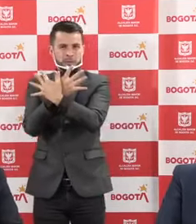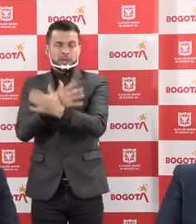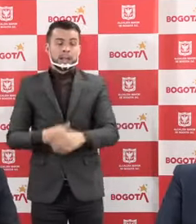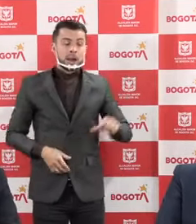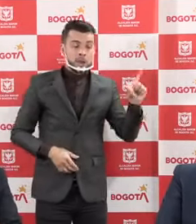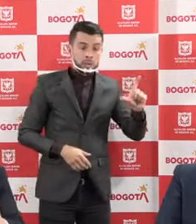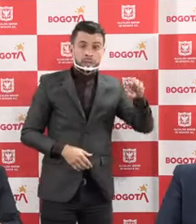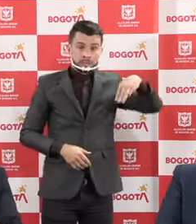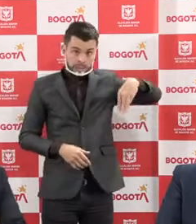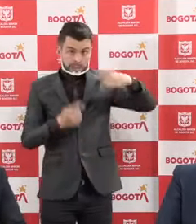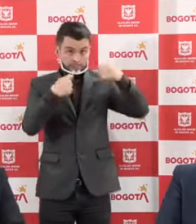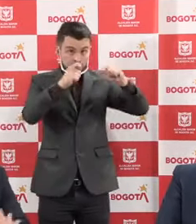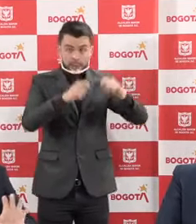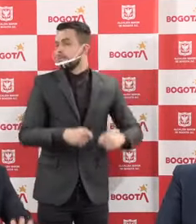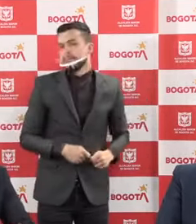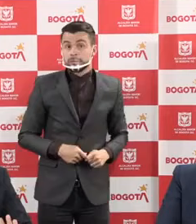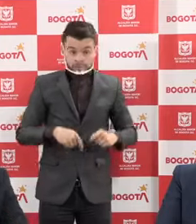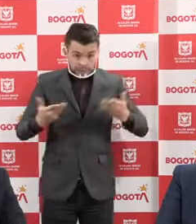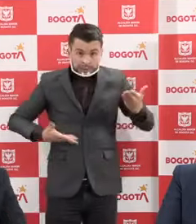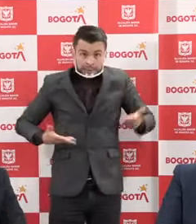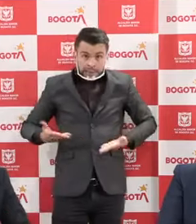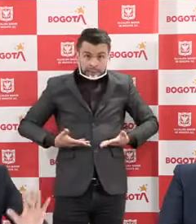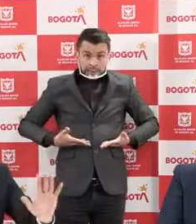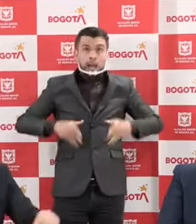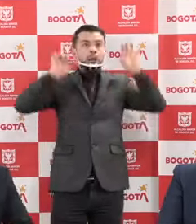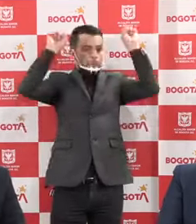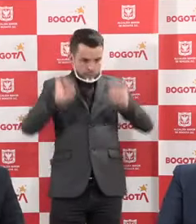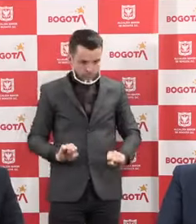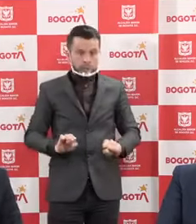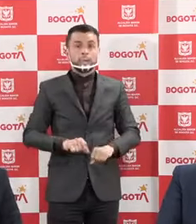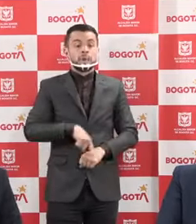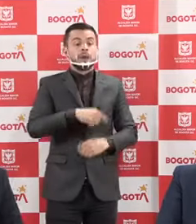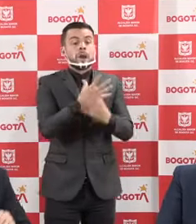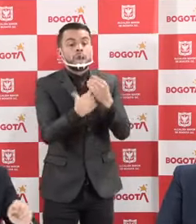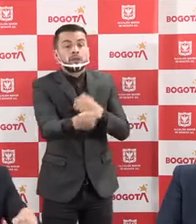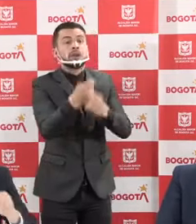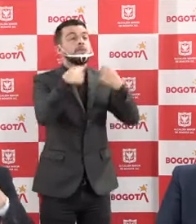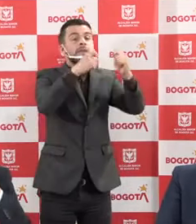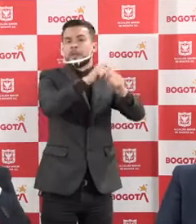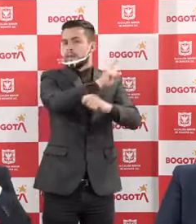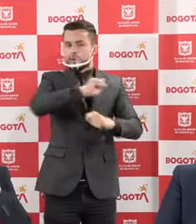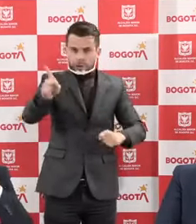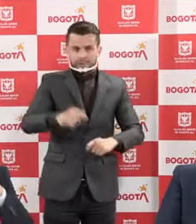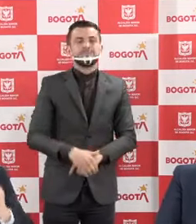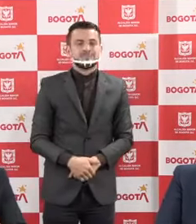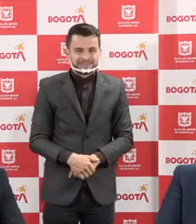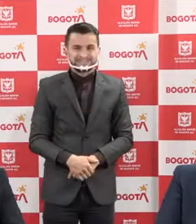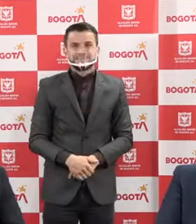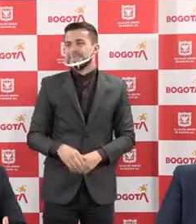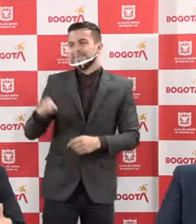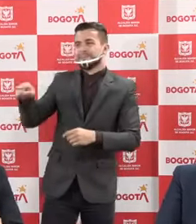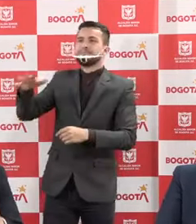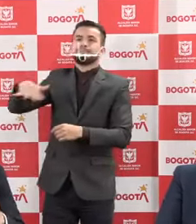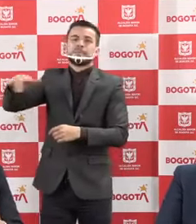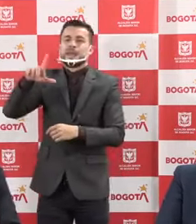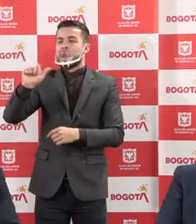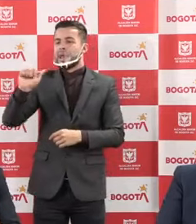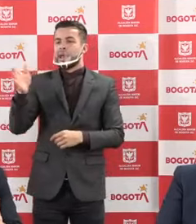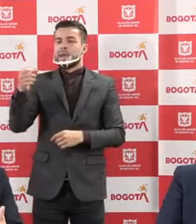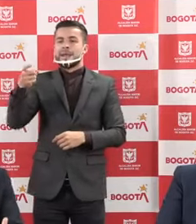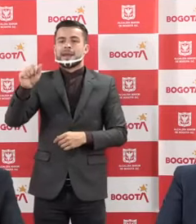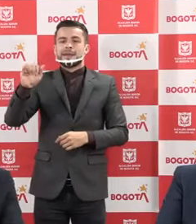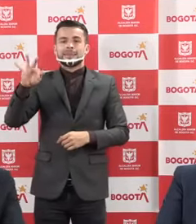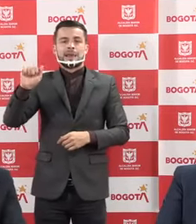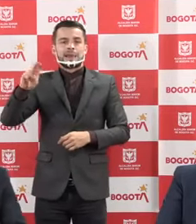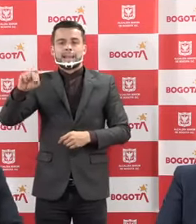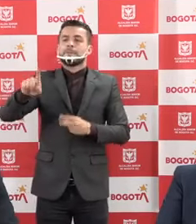no puede haber venta ni formal e informal hasta cerrado san victorino pasa cerrado el 20 de julio el lucero la gaitana los vendedores